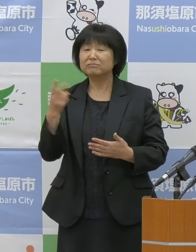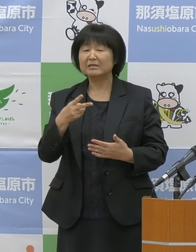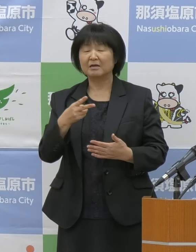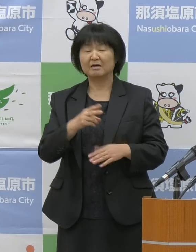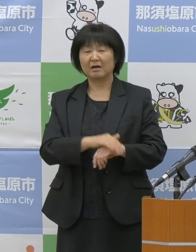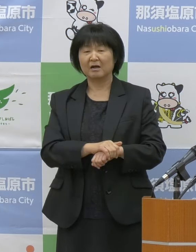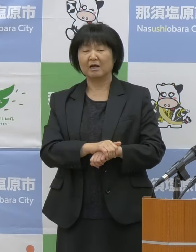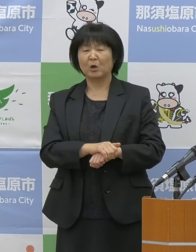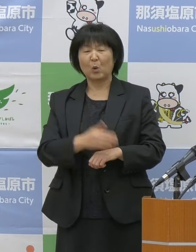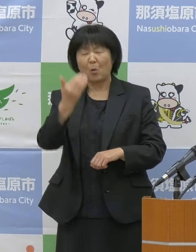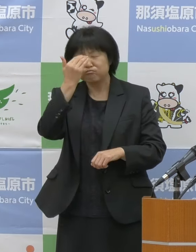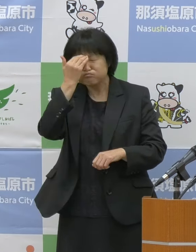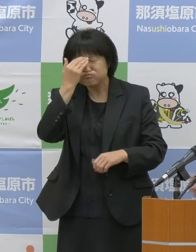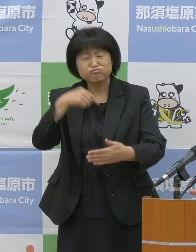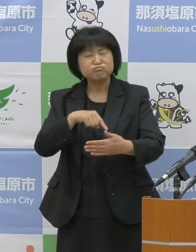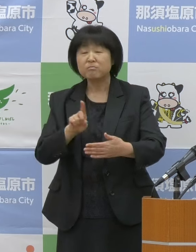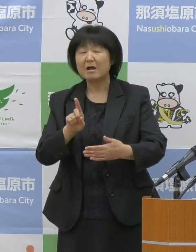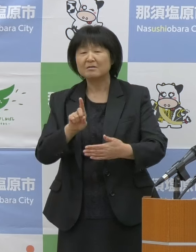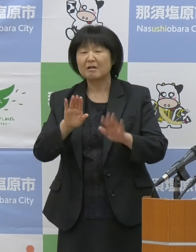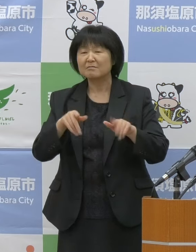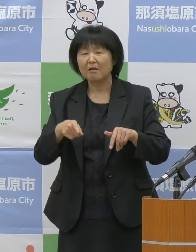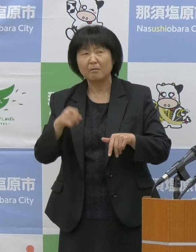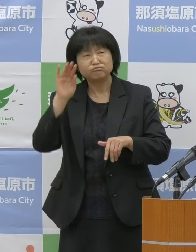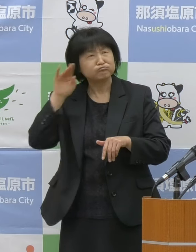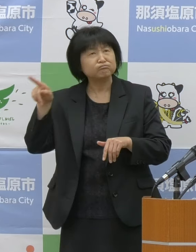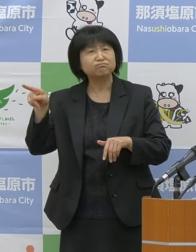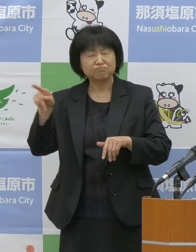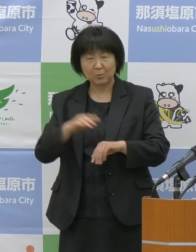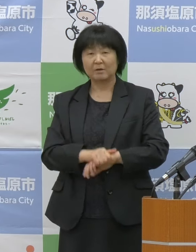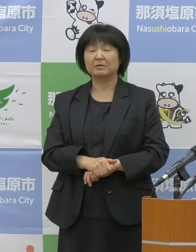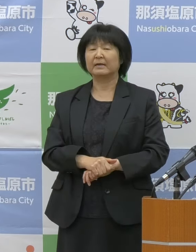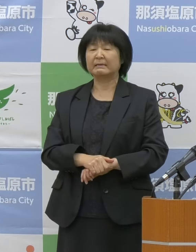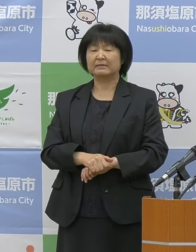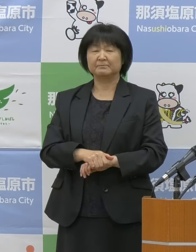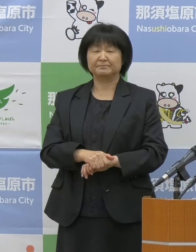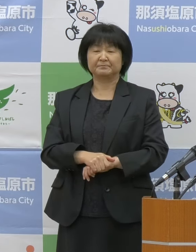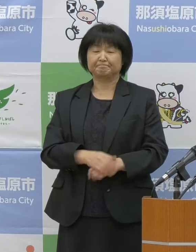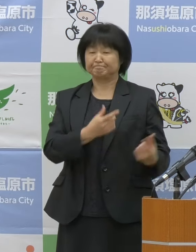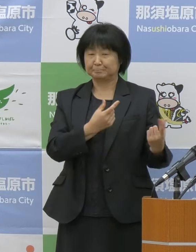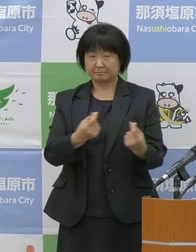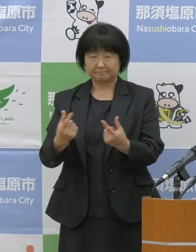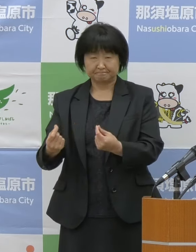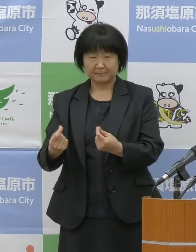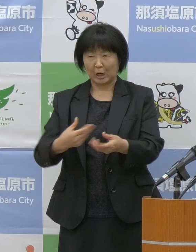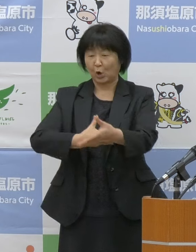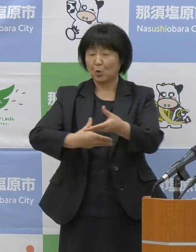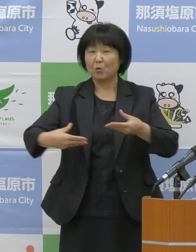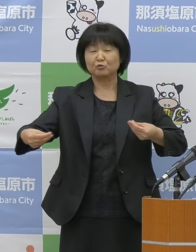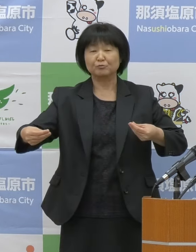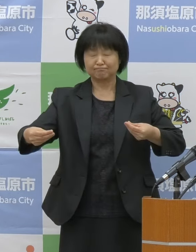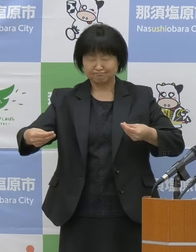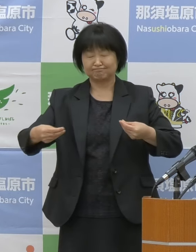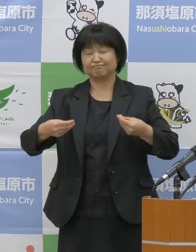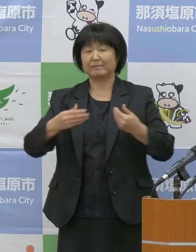ったことに困っていたかと、どういった被害があったのか、そういったことをですね、しっかりと共有することも